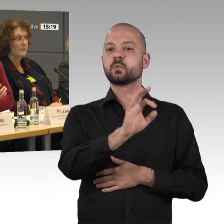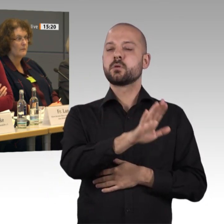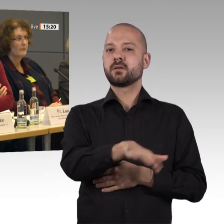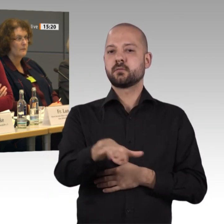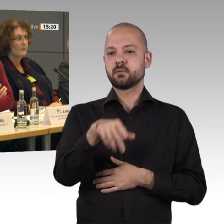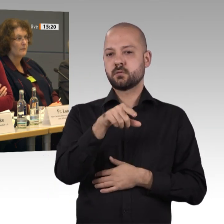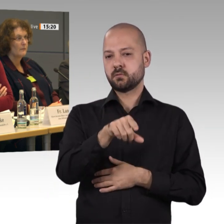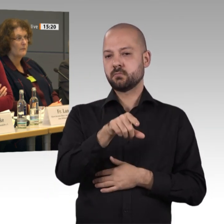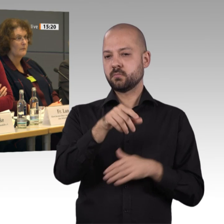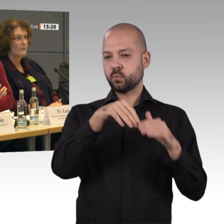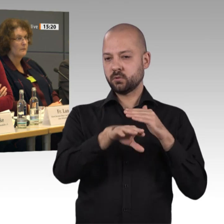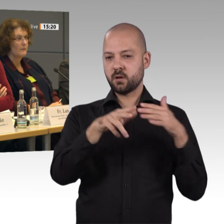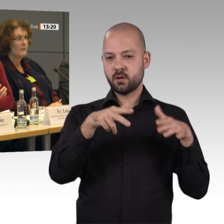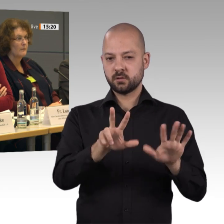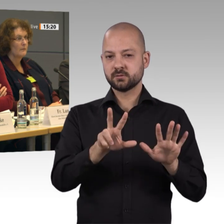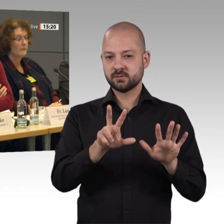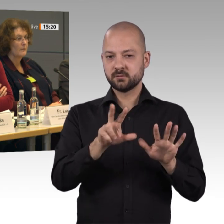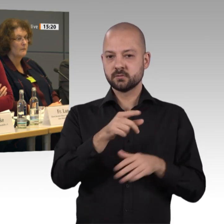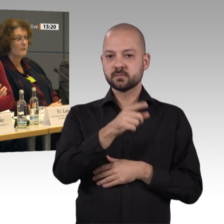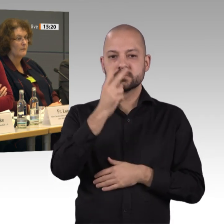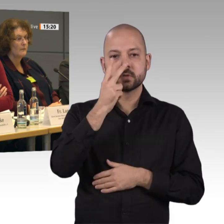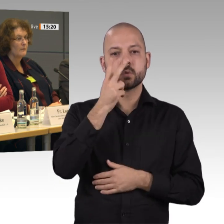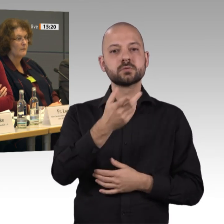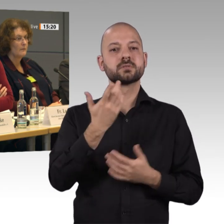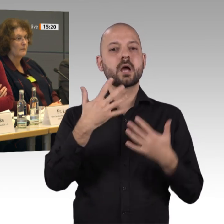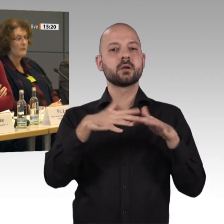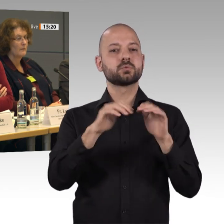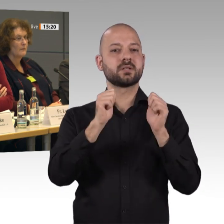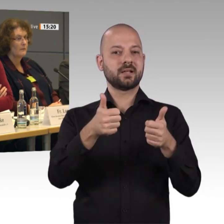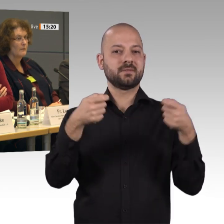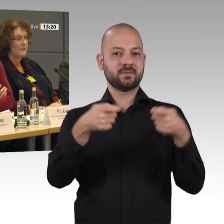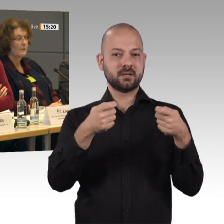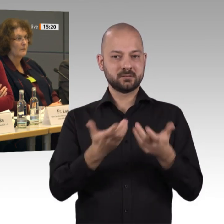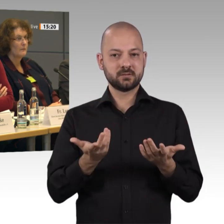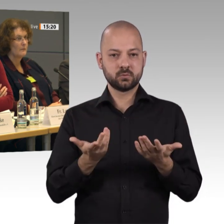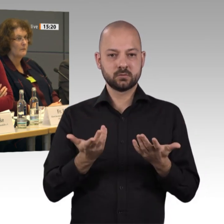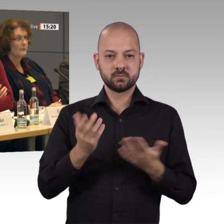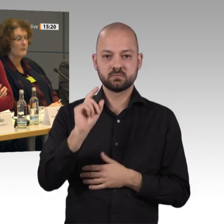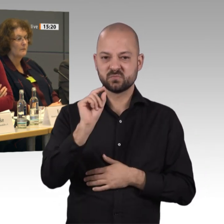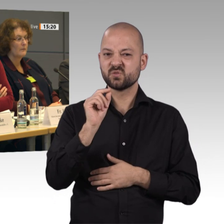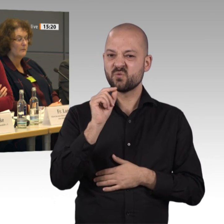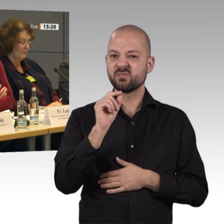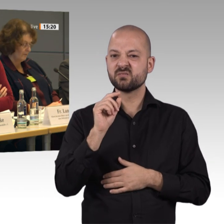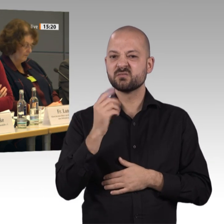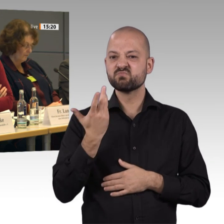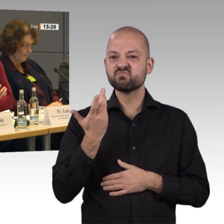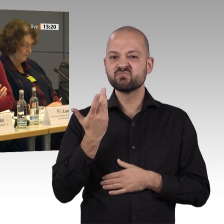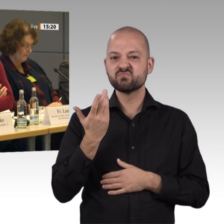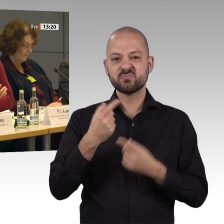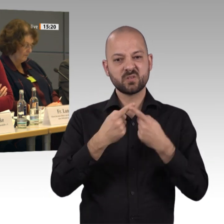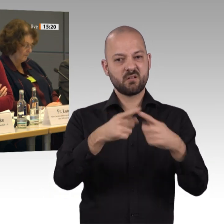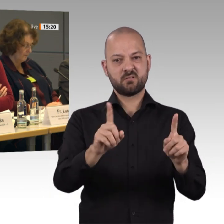Andererseits könnte man das natürlich auch argumentieren, dass man es jetzt schon macht, weil Kinder nun mal Kinder sind und hier überhaupt keine Einschränkungen gelten